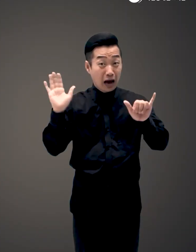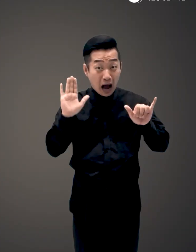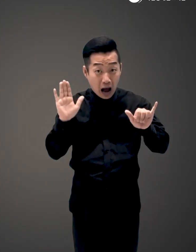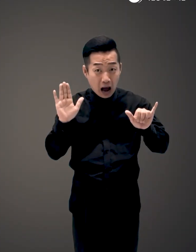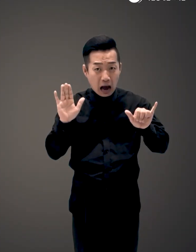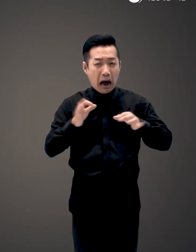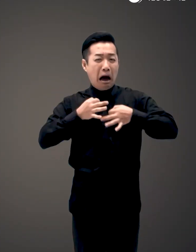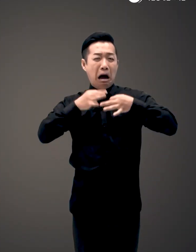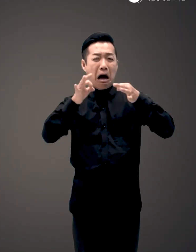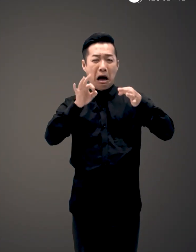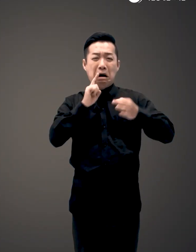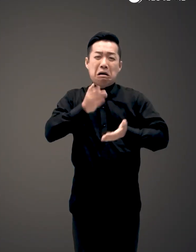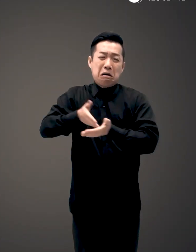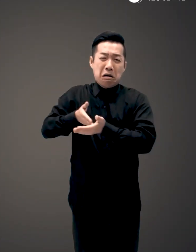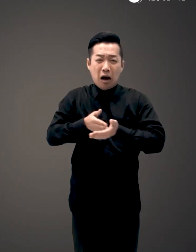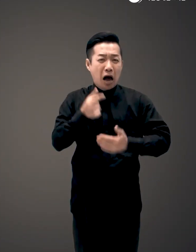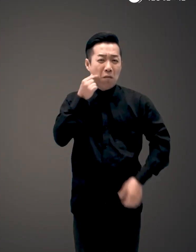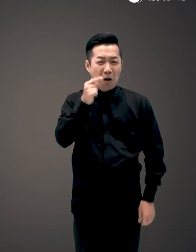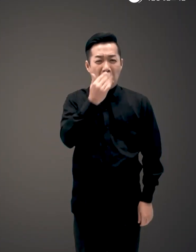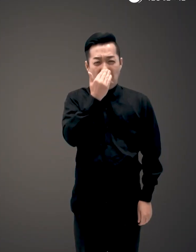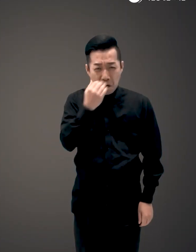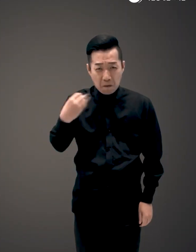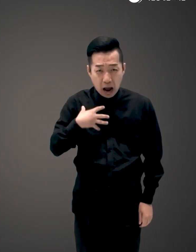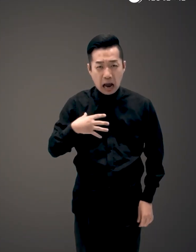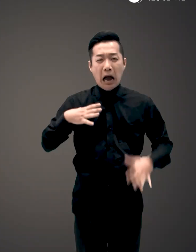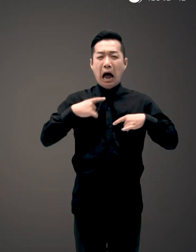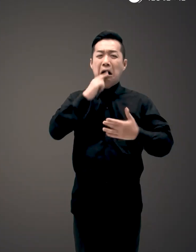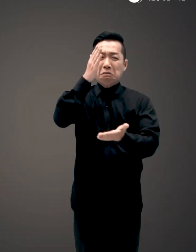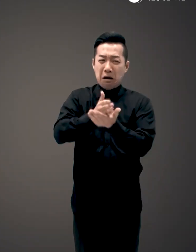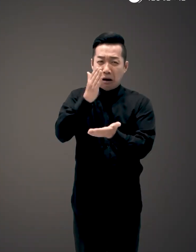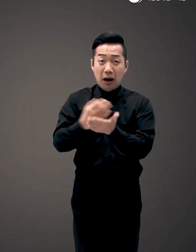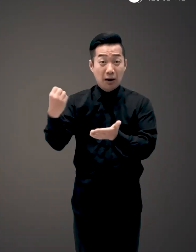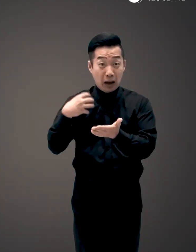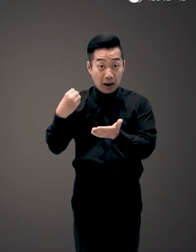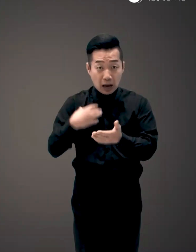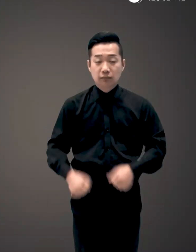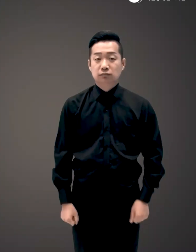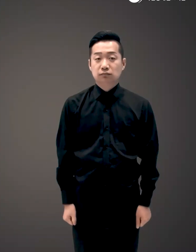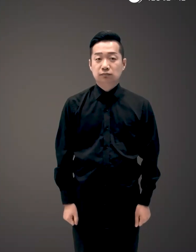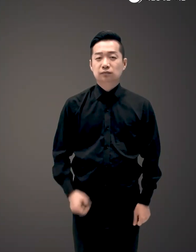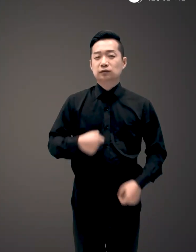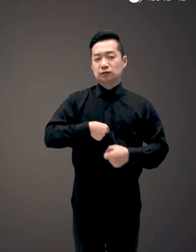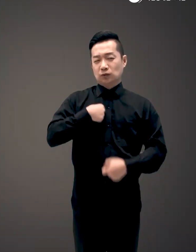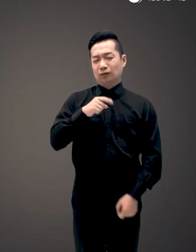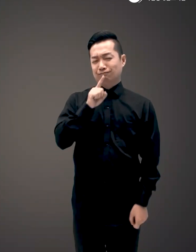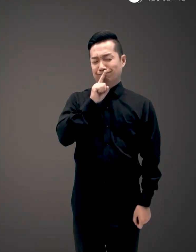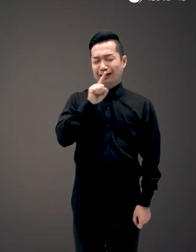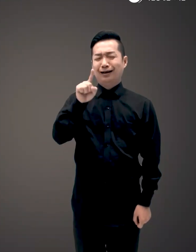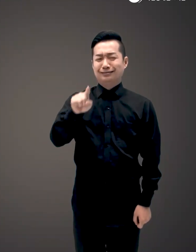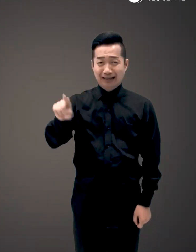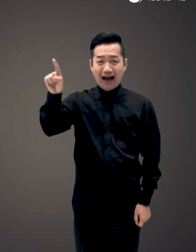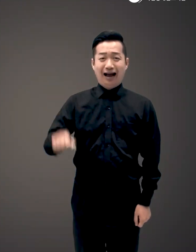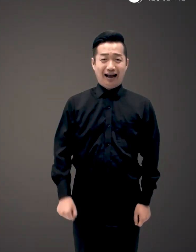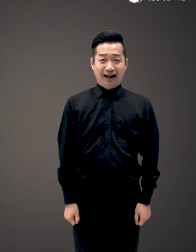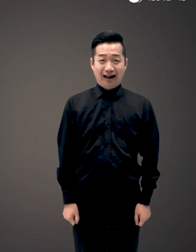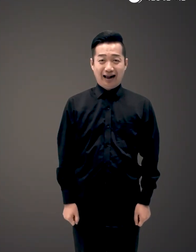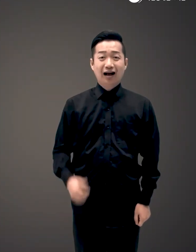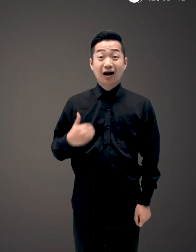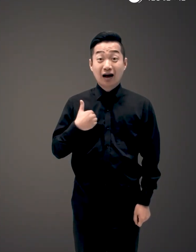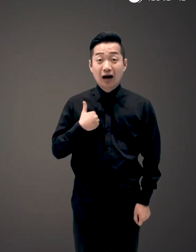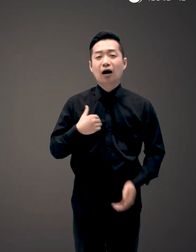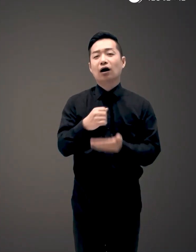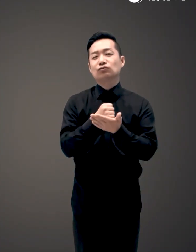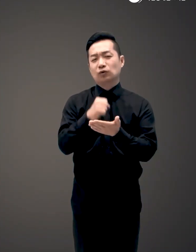유튜브 아니었으면 큰 소리 칠 수 있었겠냐. 좀 겸손해라. 자랑질 좀 그만해라. 근데 그게 사실 맞아요.